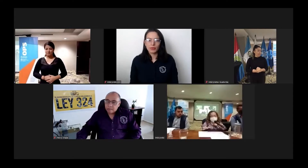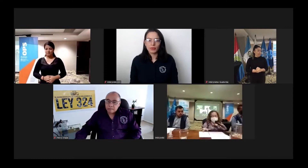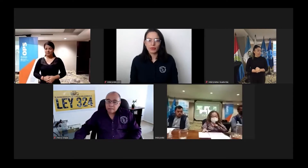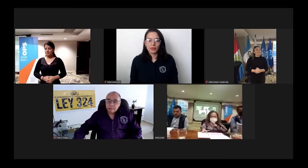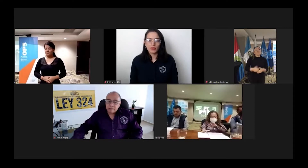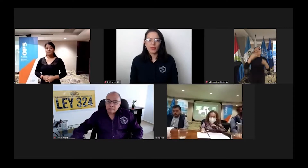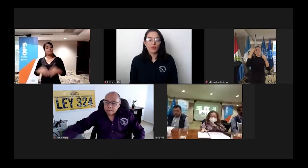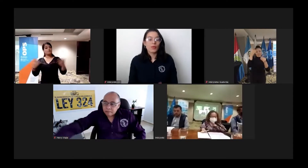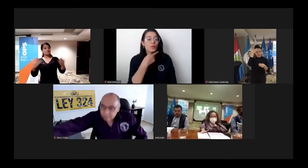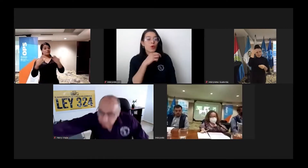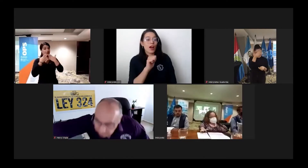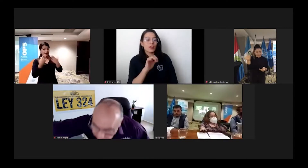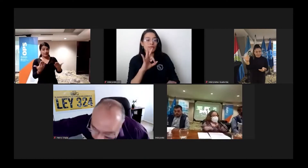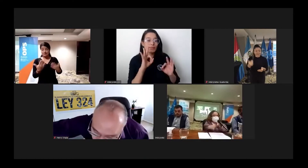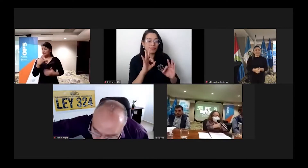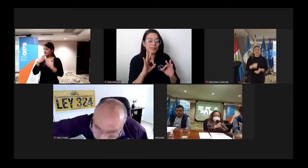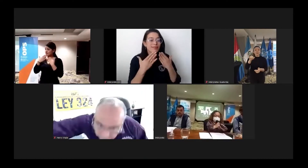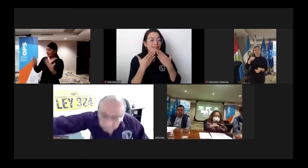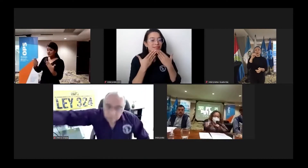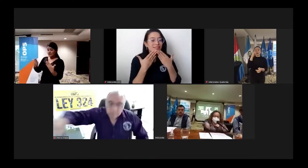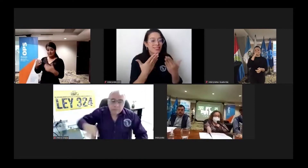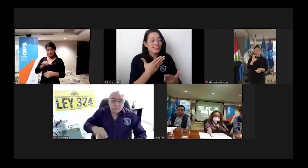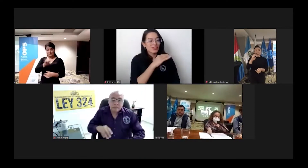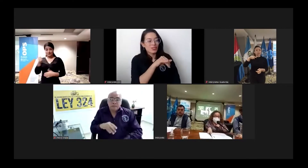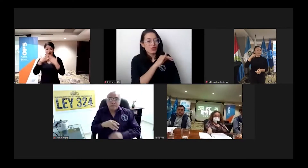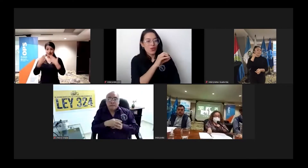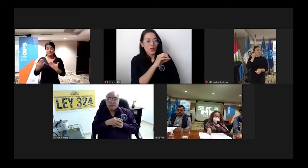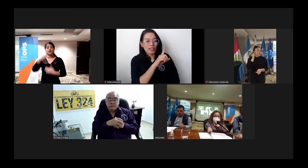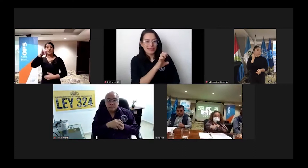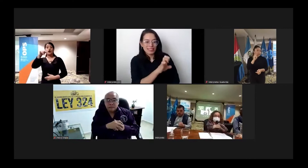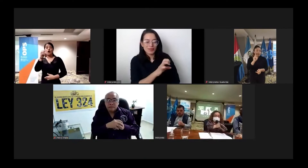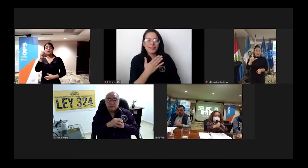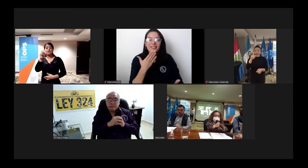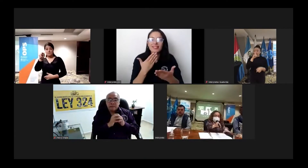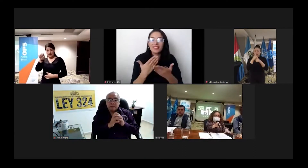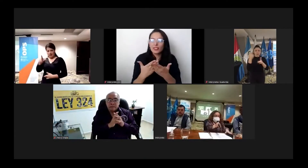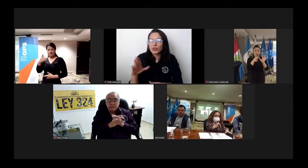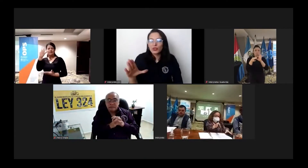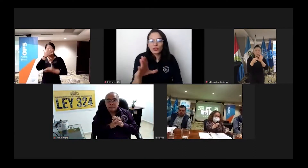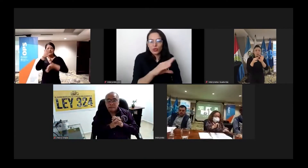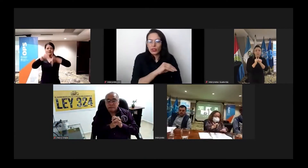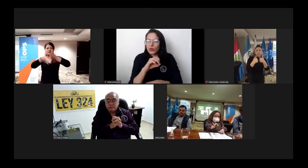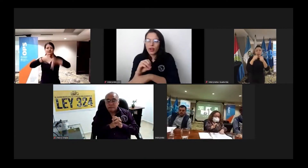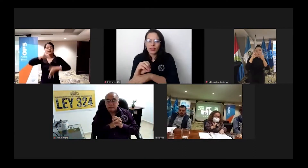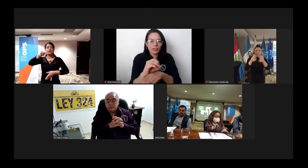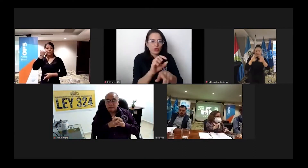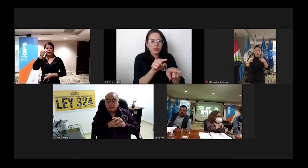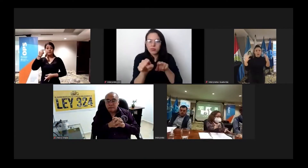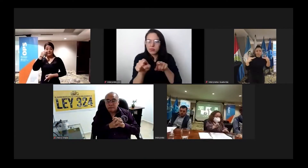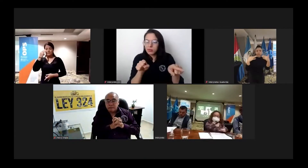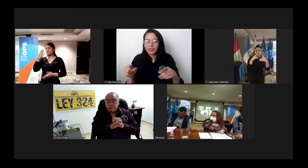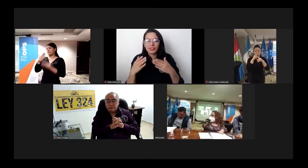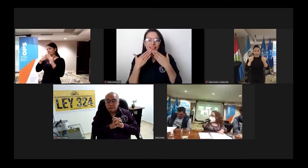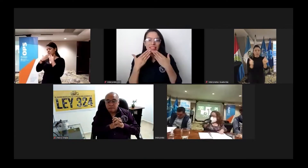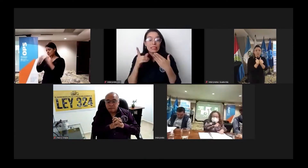Muchas gracias, José Miguel, y a todas las organizaciones, a todas las personas que nos están acompañando también en